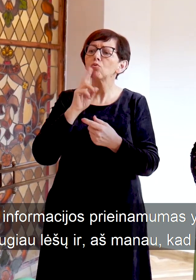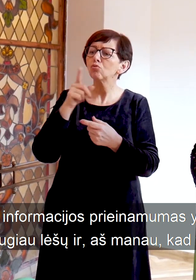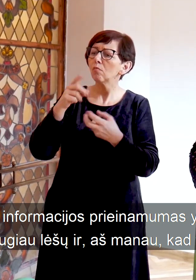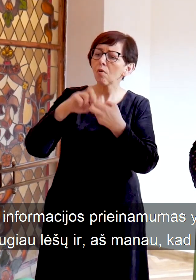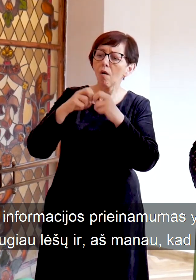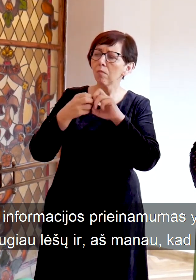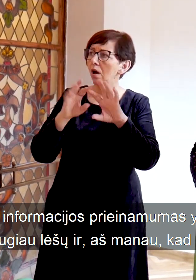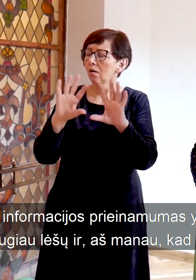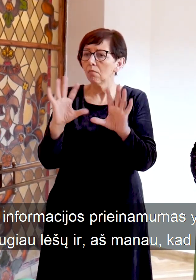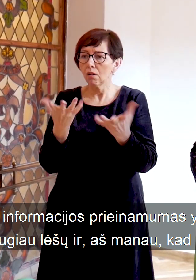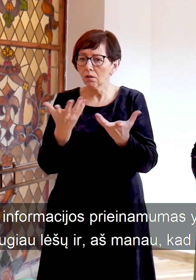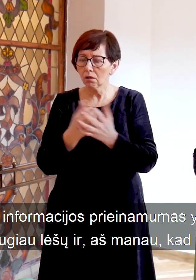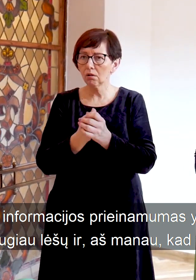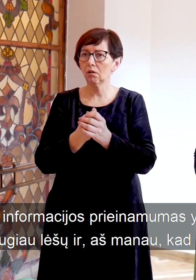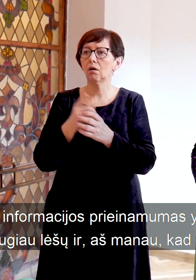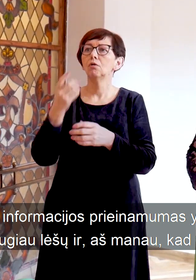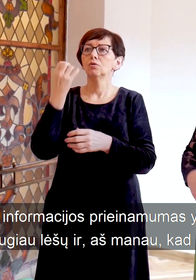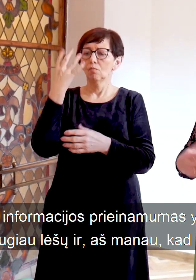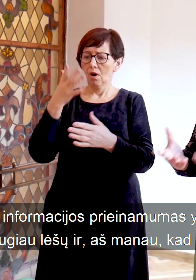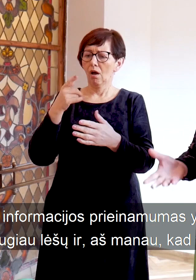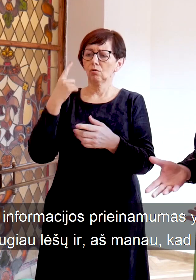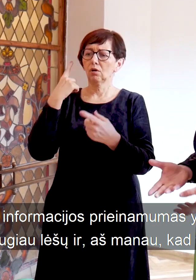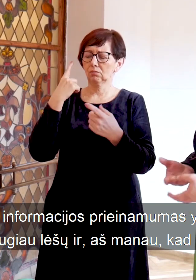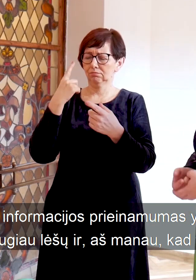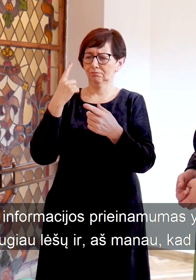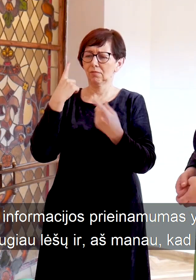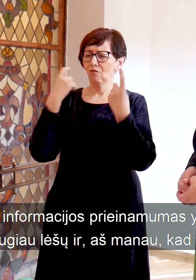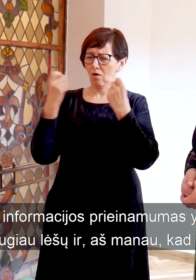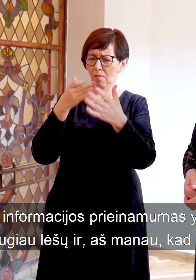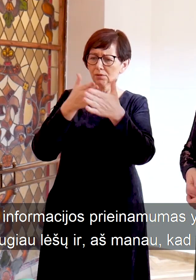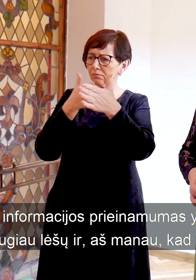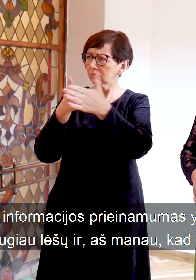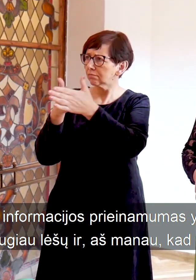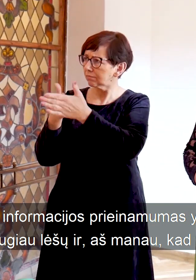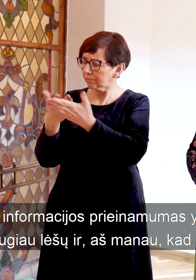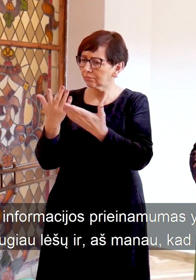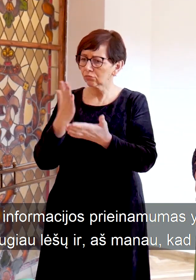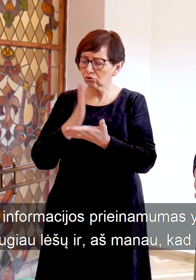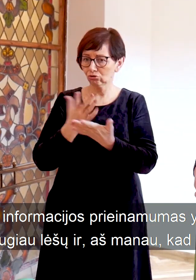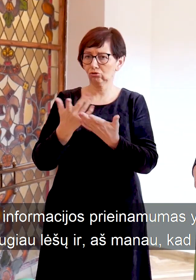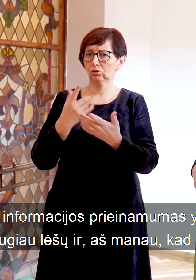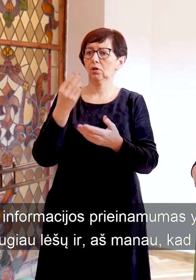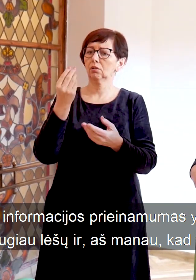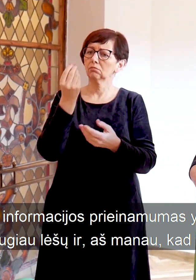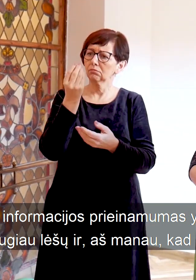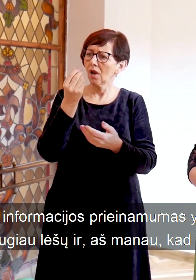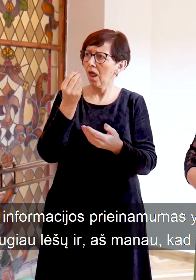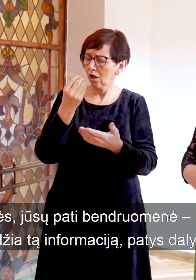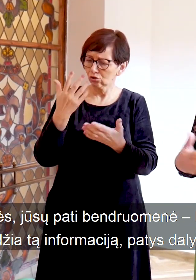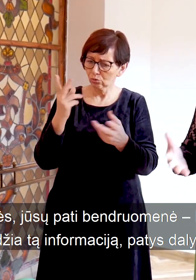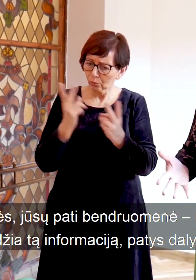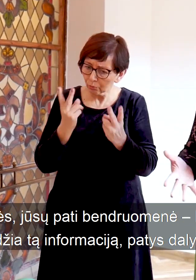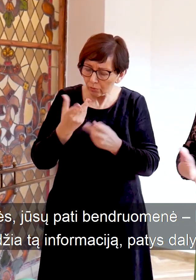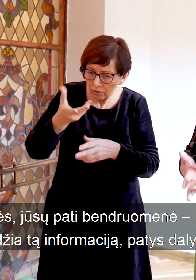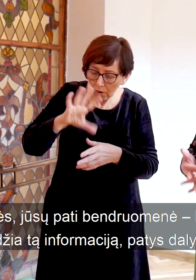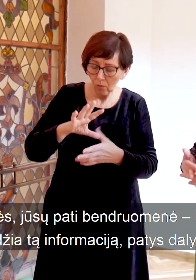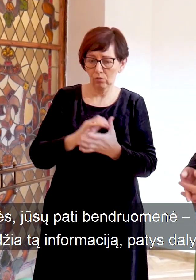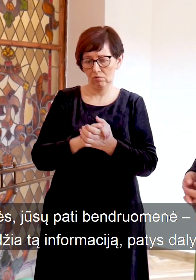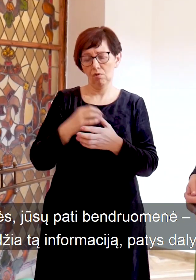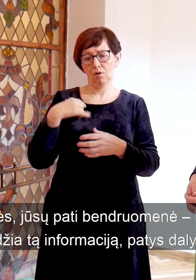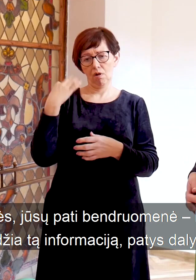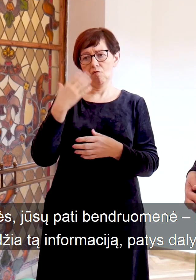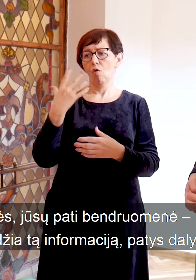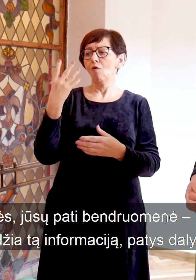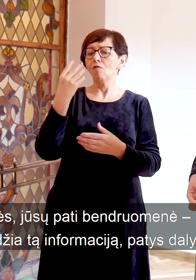kad informacijos prieinamumas reikalingas, kad reikalinga galbūt daugiau lėšų. Ir aš manau, tas irgi labai pasitarnavo. Iš kitos pusės jūsų